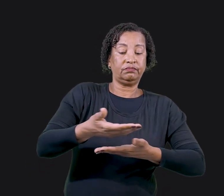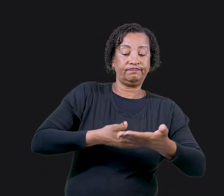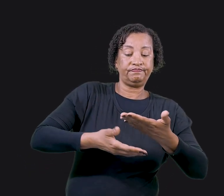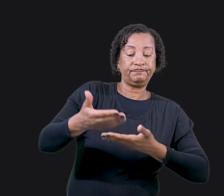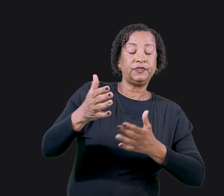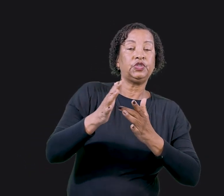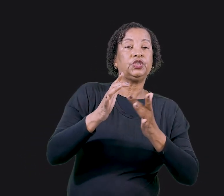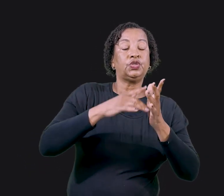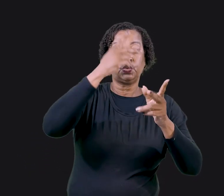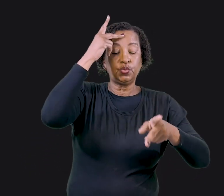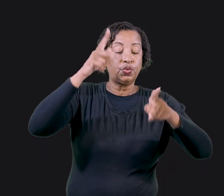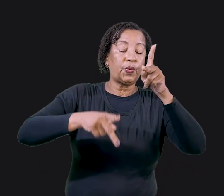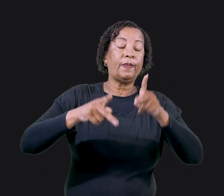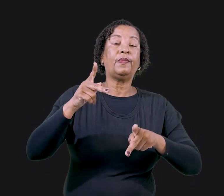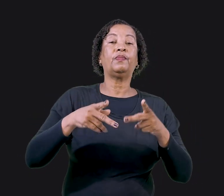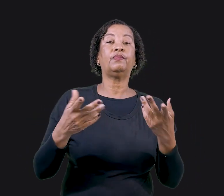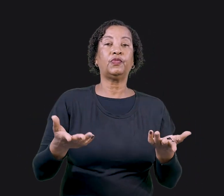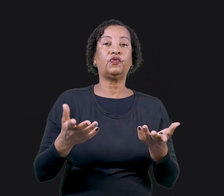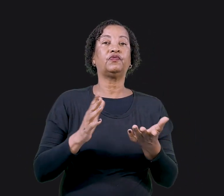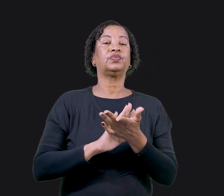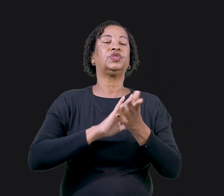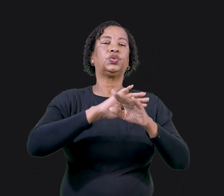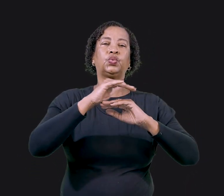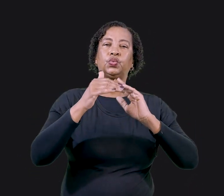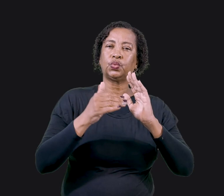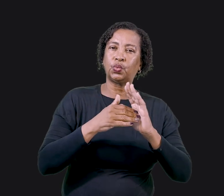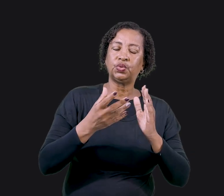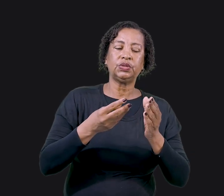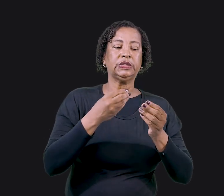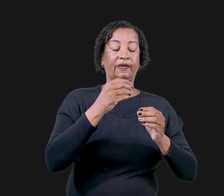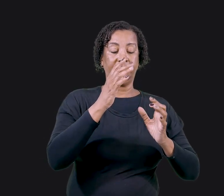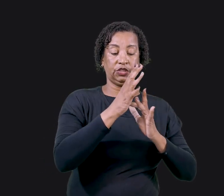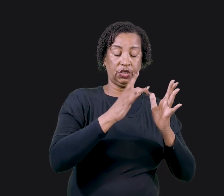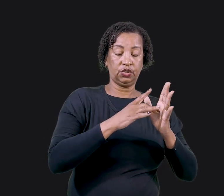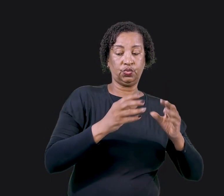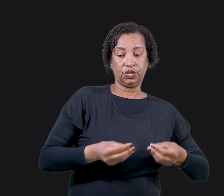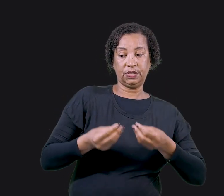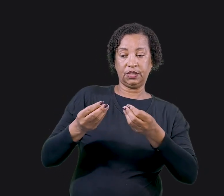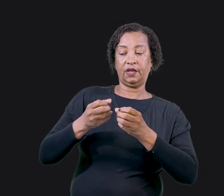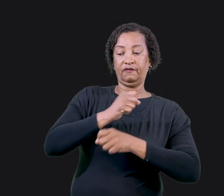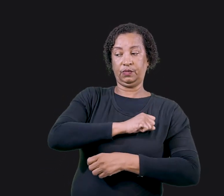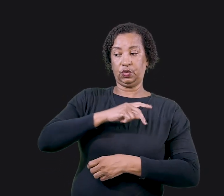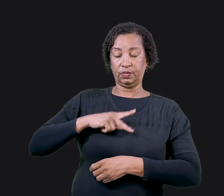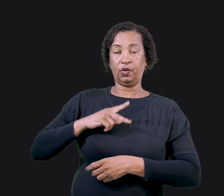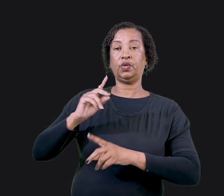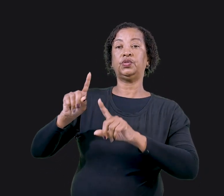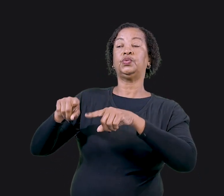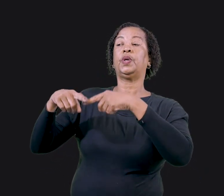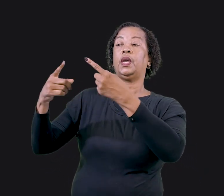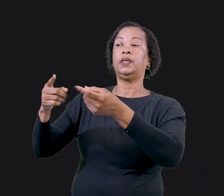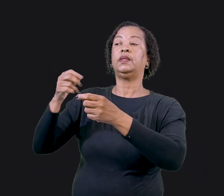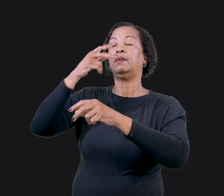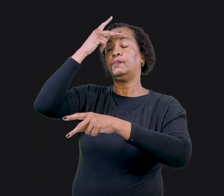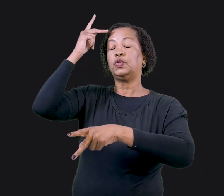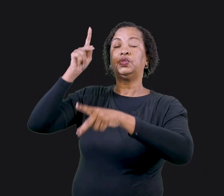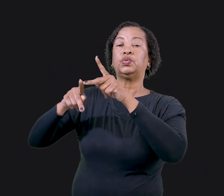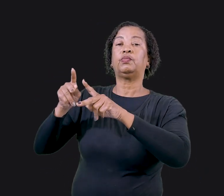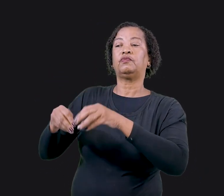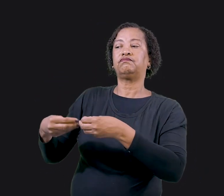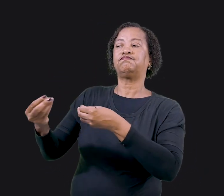posicionados entre Jesus e as multidões, e toda a provisão de Jesus para as multidões passava das mãos de Jesus para as dos apóstolos, para depois chegar